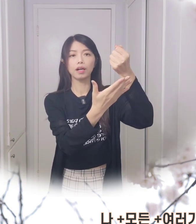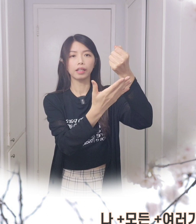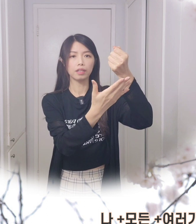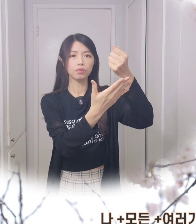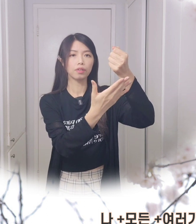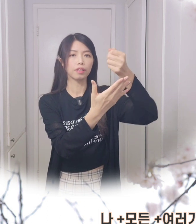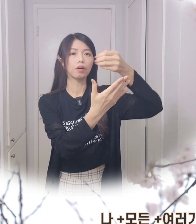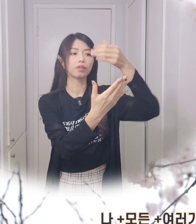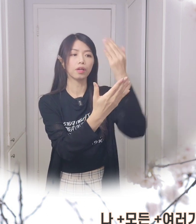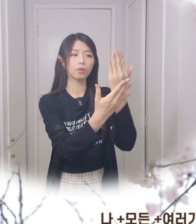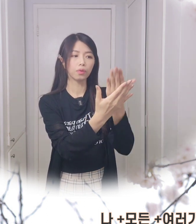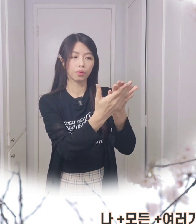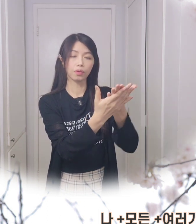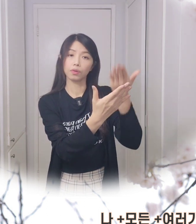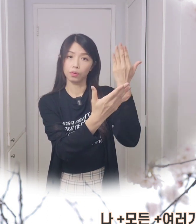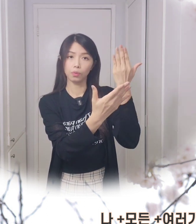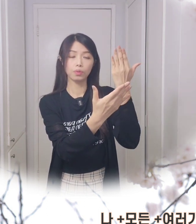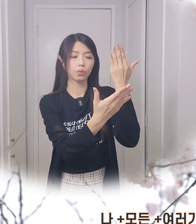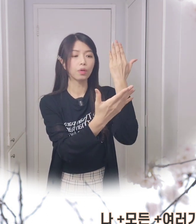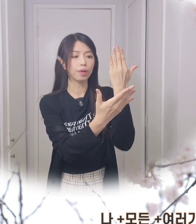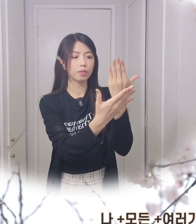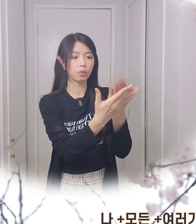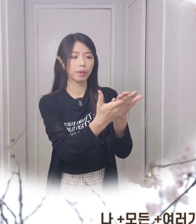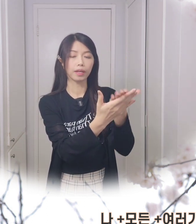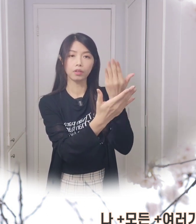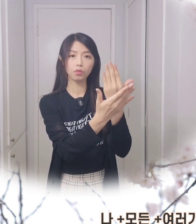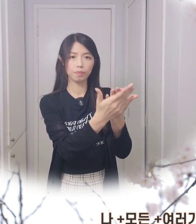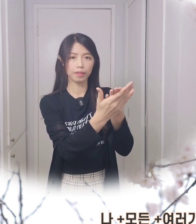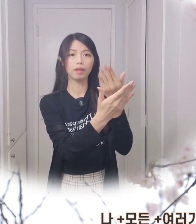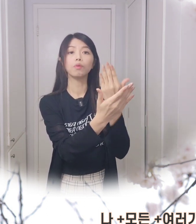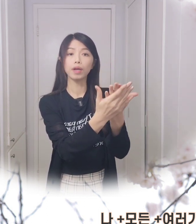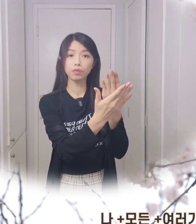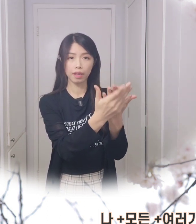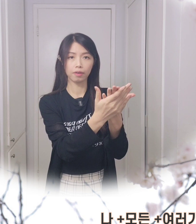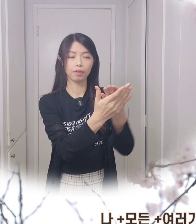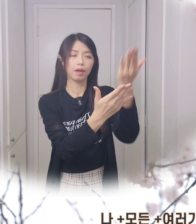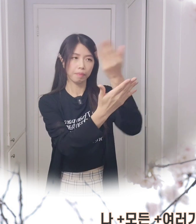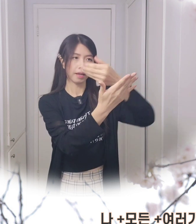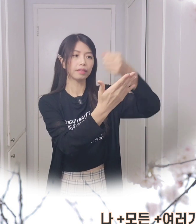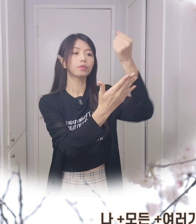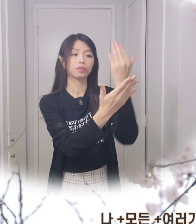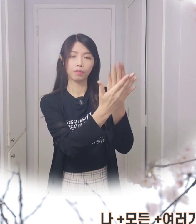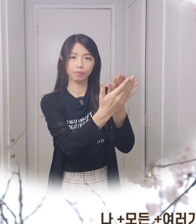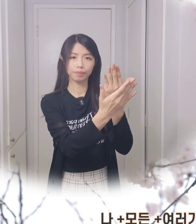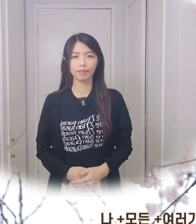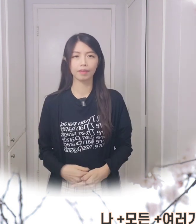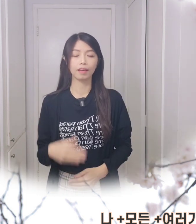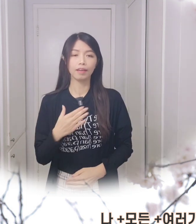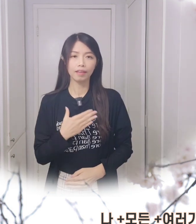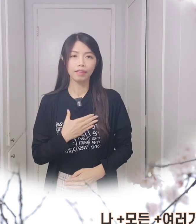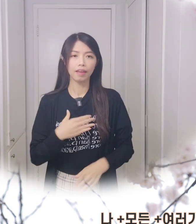부탁을 나타낸 수어는요. 그대로 오른손을 왼손바닥에 쳐주시면 돼요. 뭐뭐해주세요. 받으소서